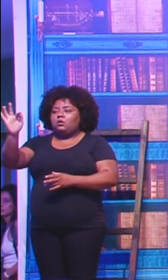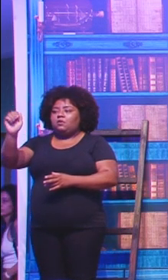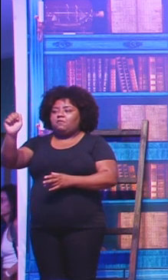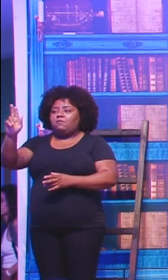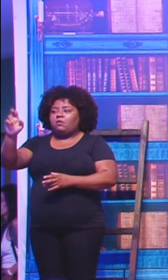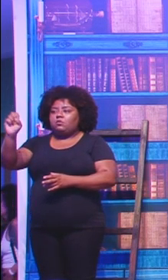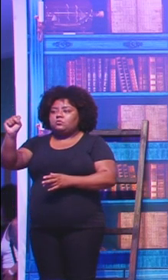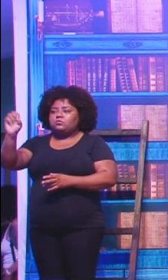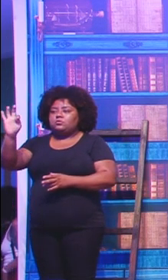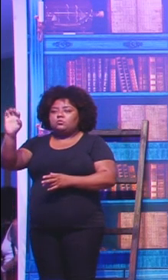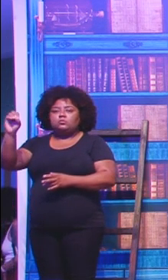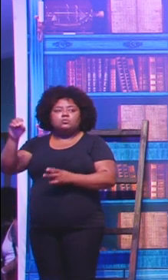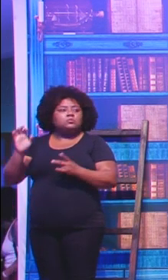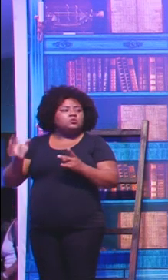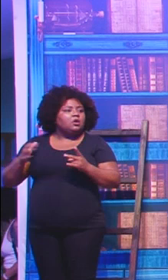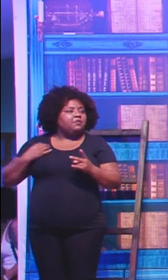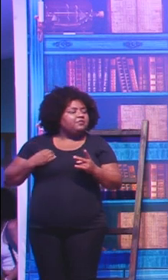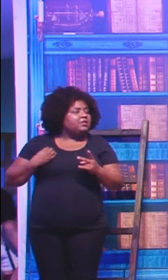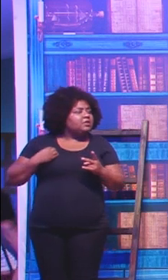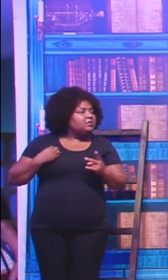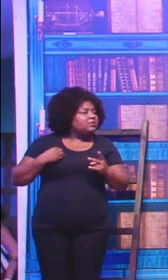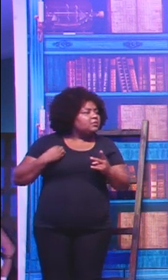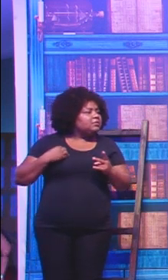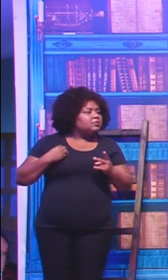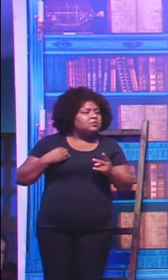Não sei se está aqui.